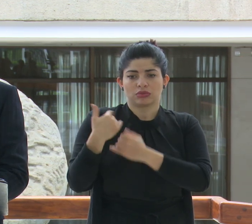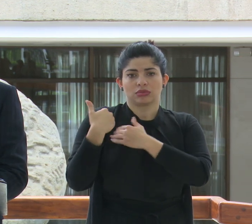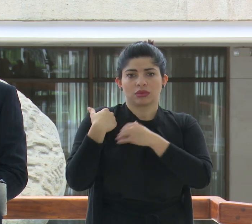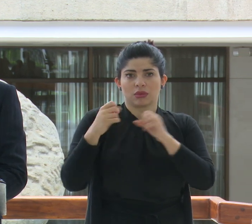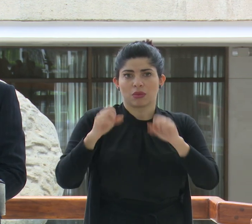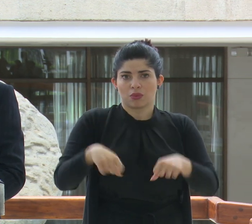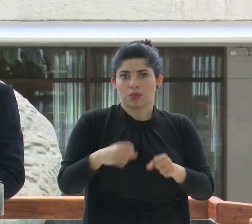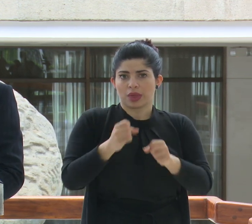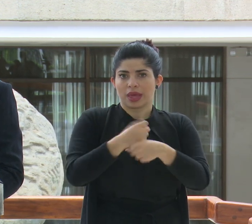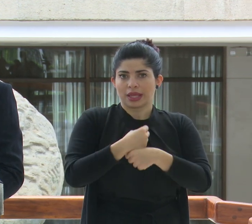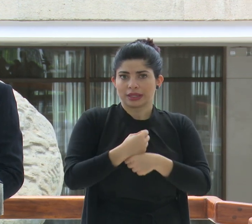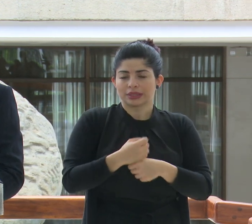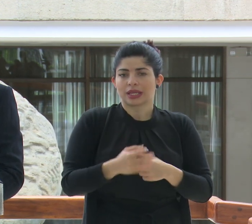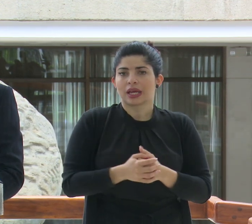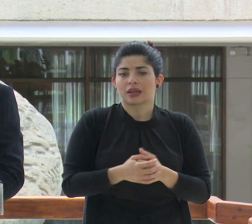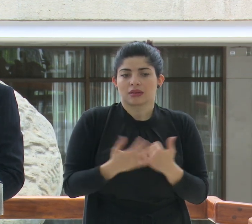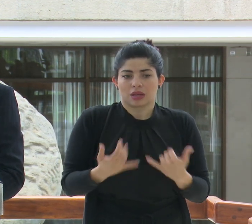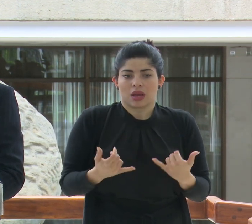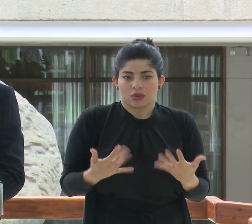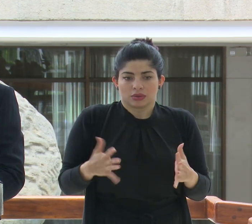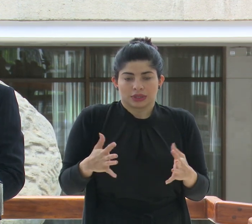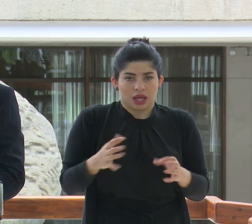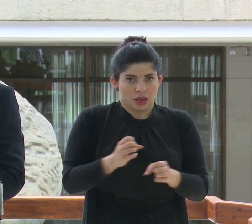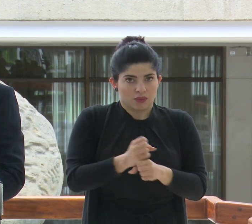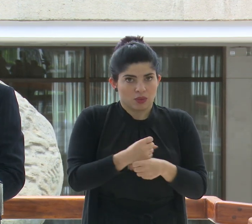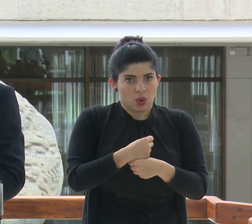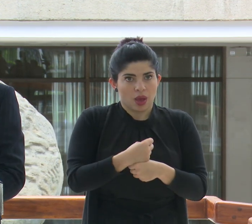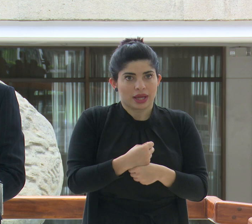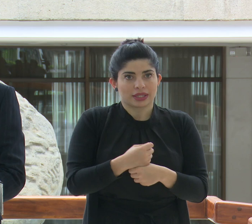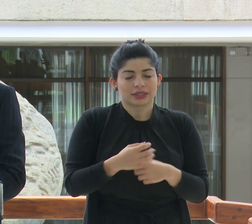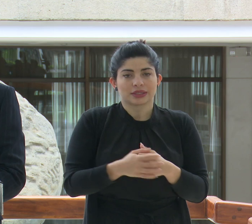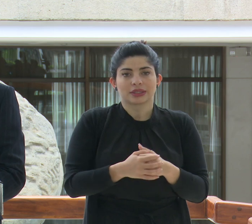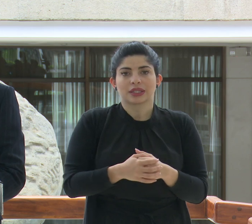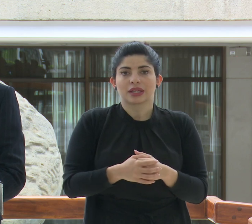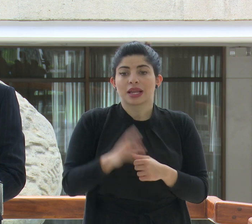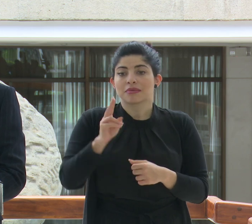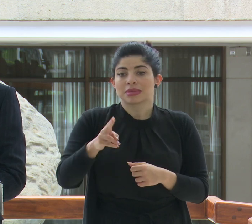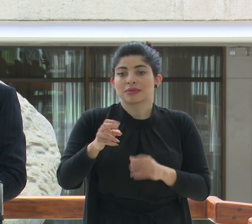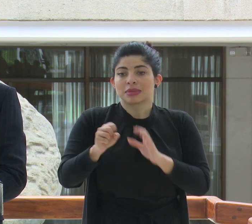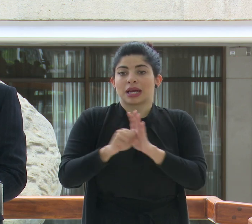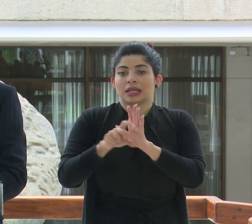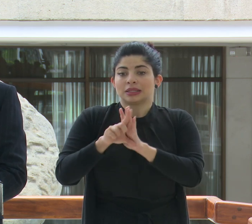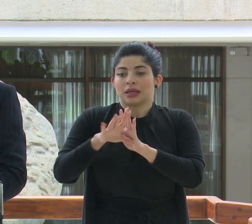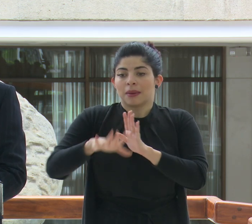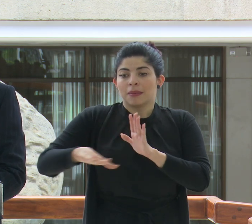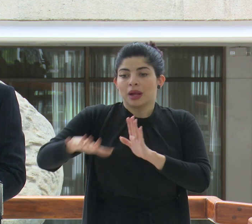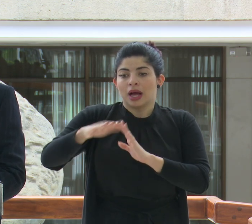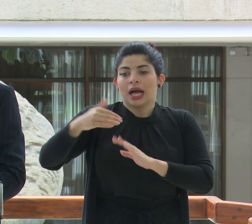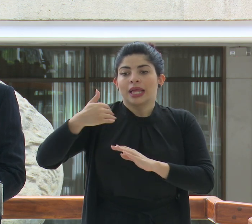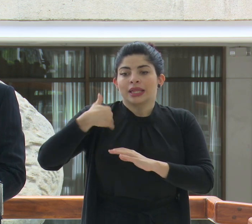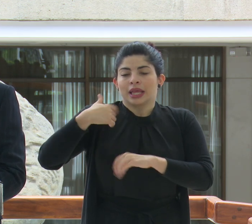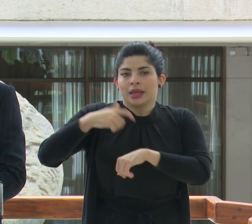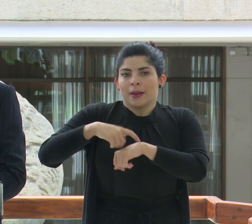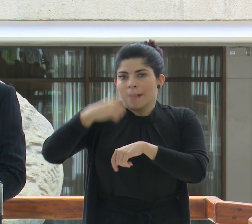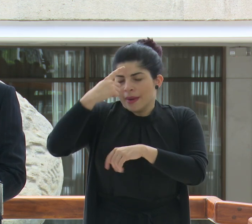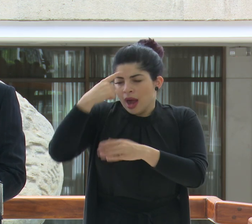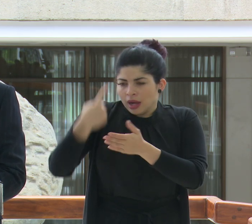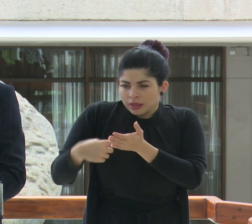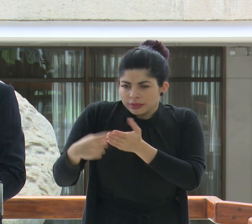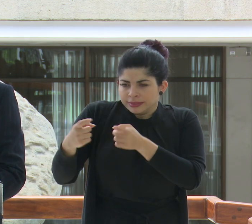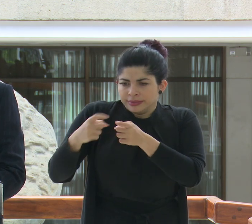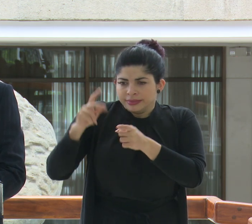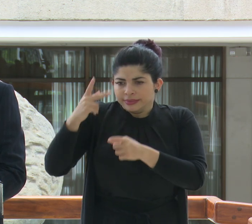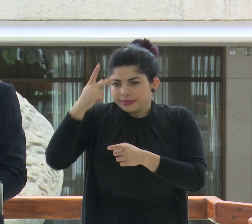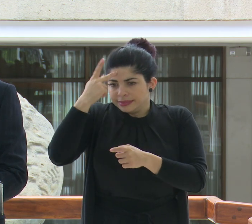hacer y que lo están haciendo. Incluso hoy entiendo que la misma asamblea tendrá un espacio de debate reglado y control político y